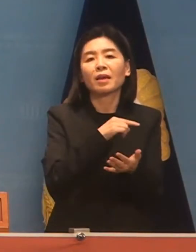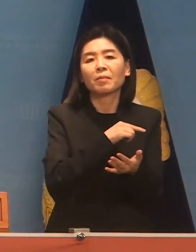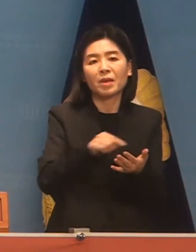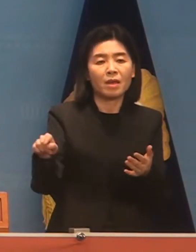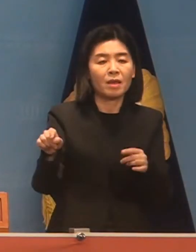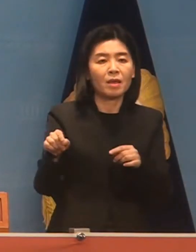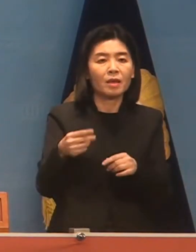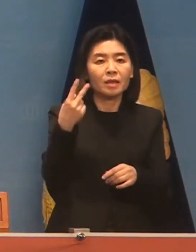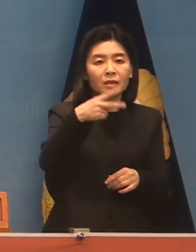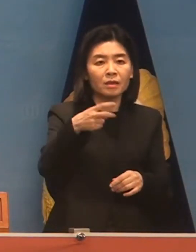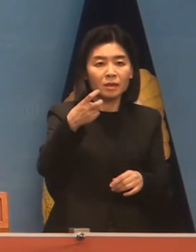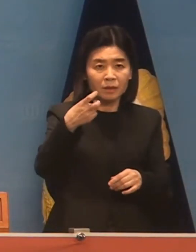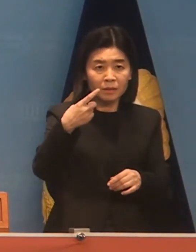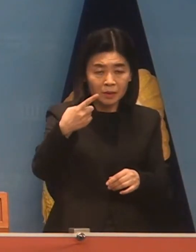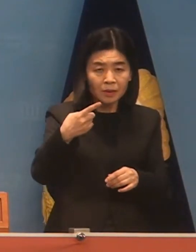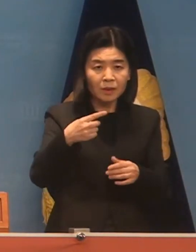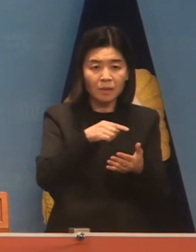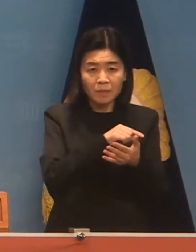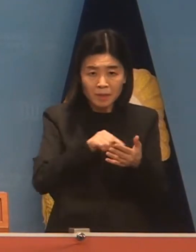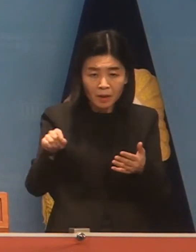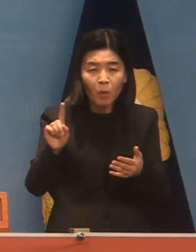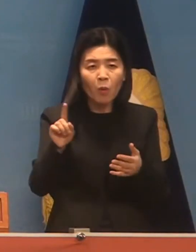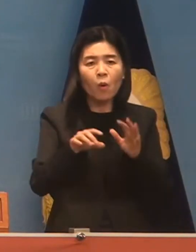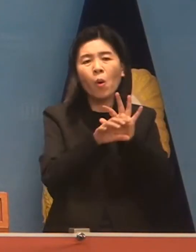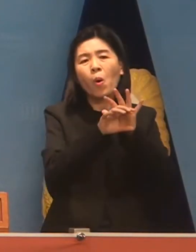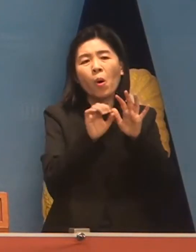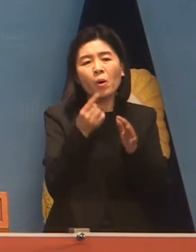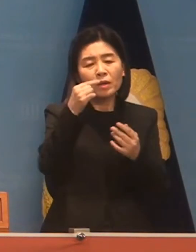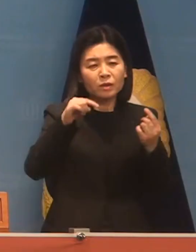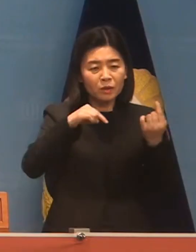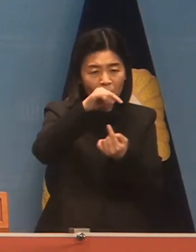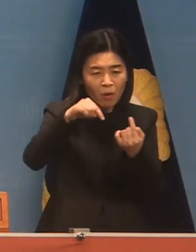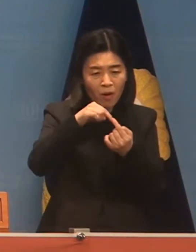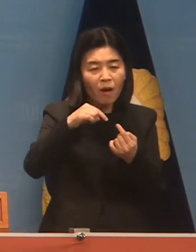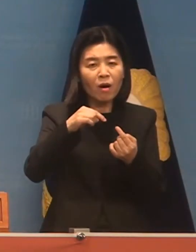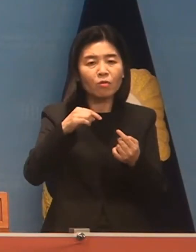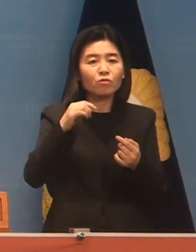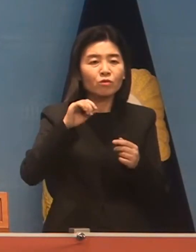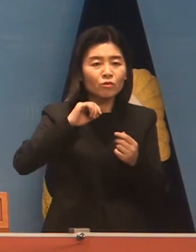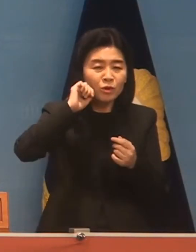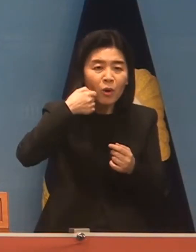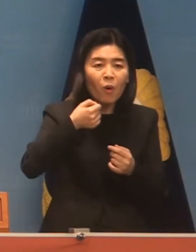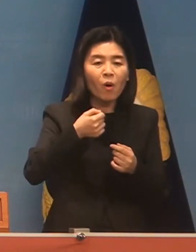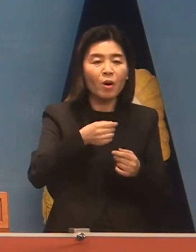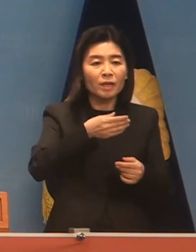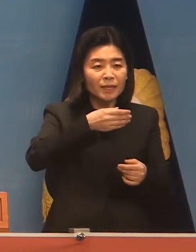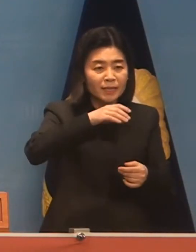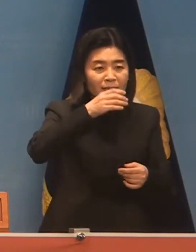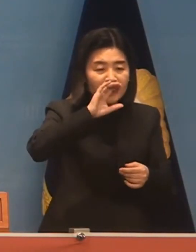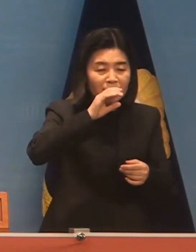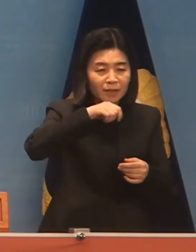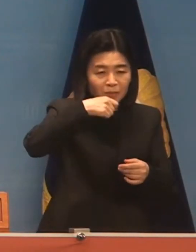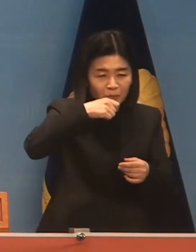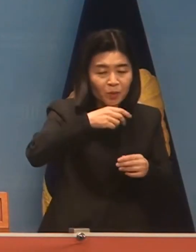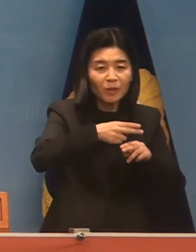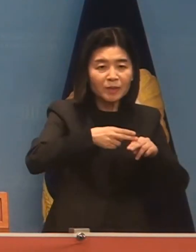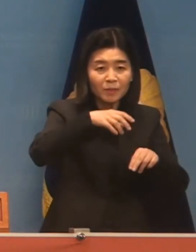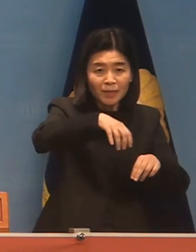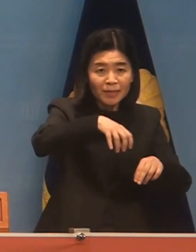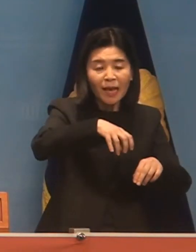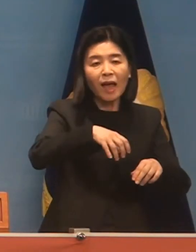12월 코로나로 인한 경영 악화와 식음료 사업장 폐지를 이유로 세종호텔은 노동자